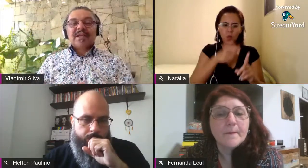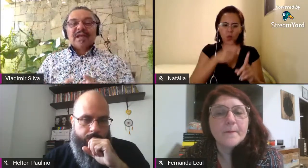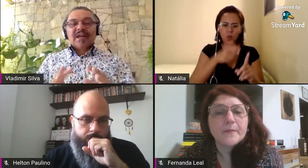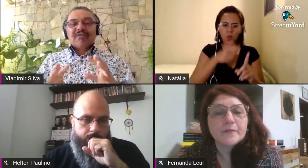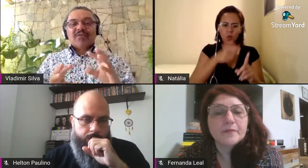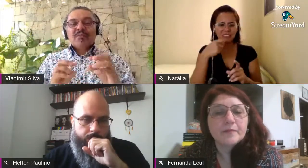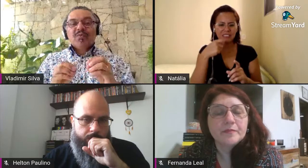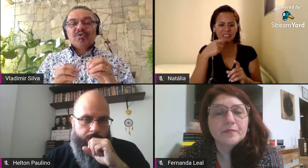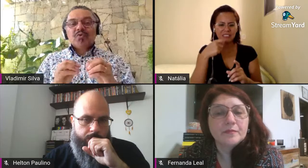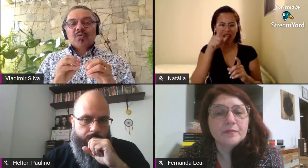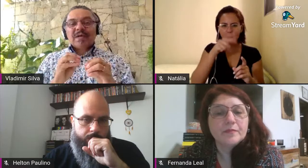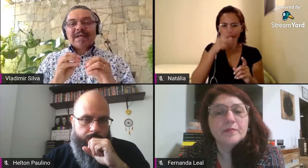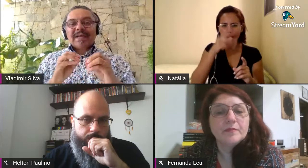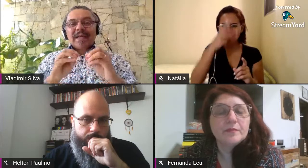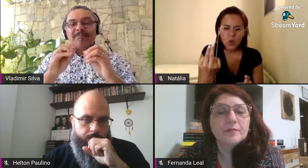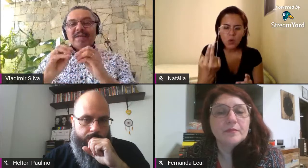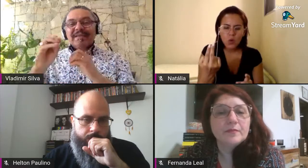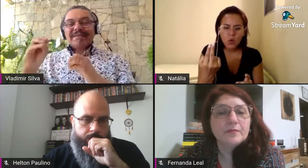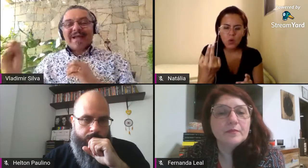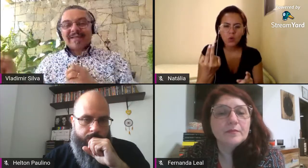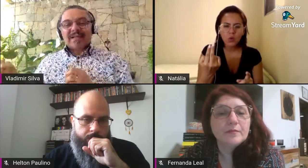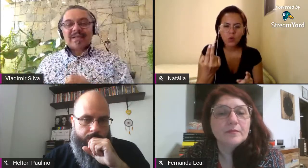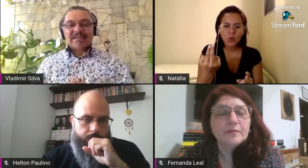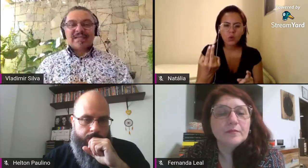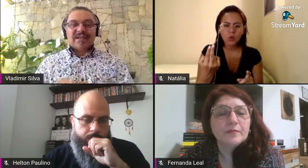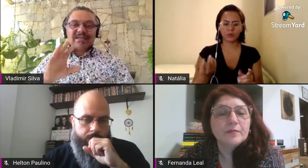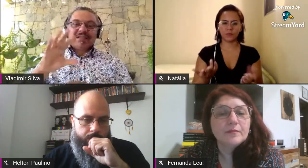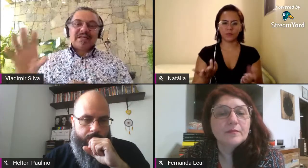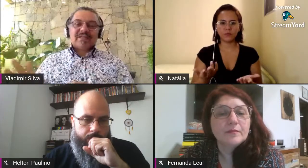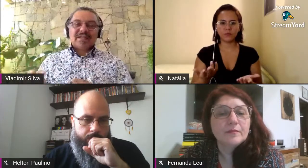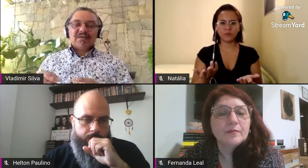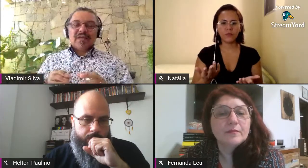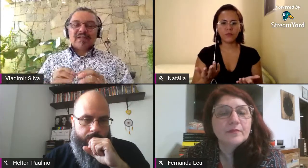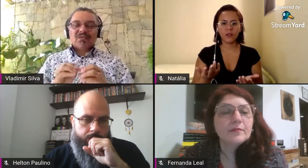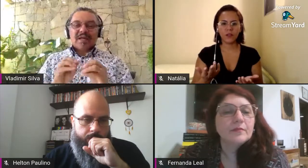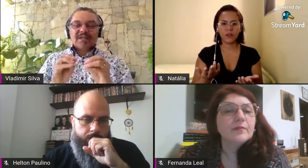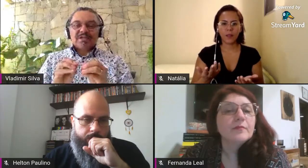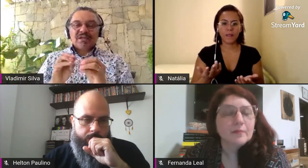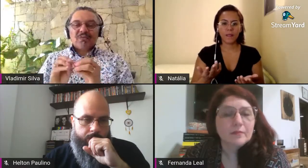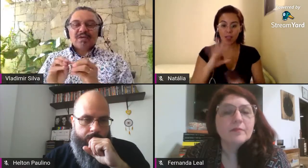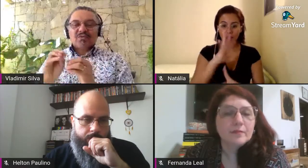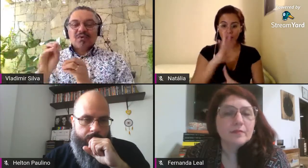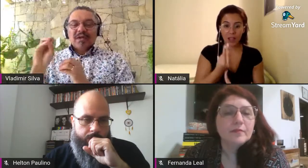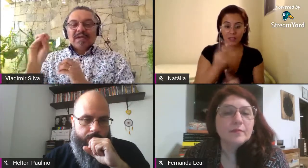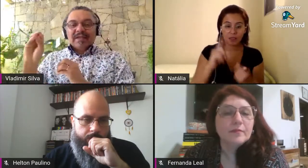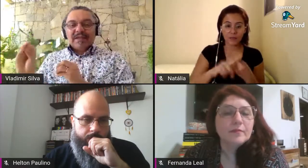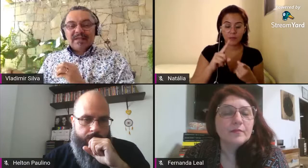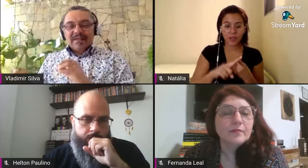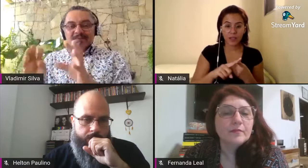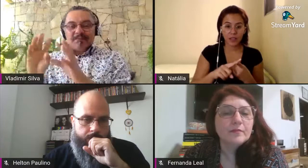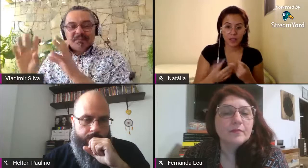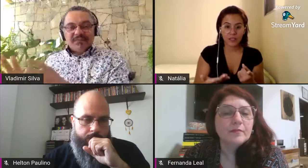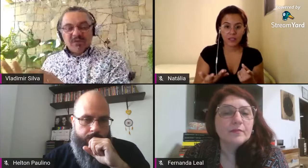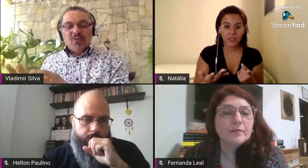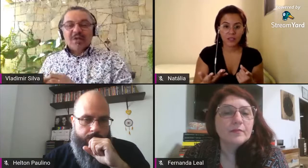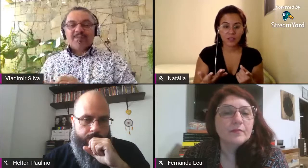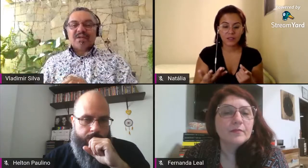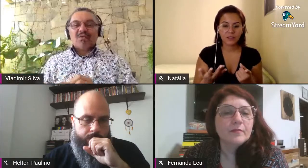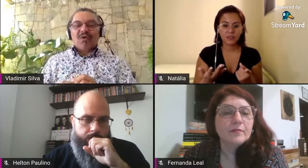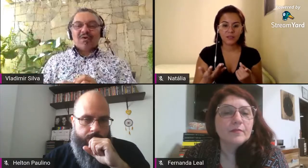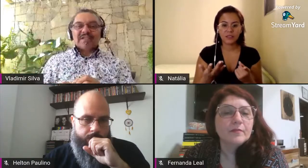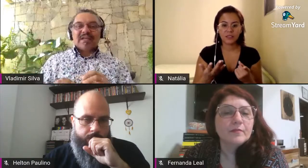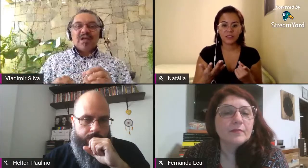arte, ela foi muito pintada nessa direção, né? Do artista enquanto